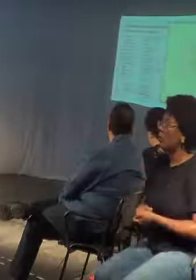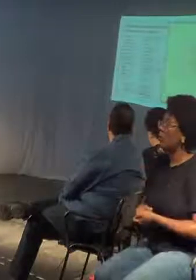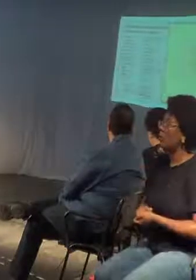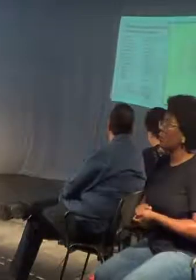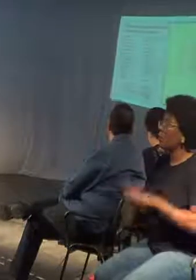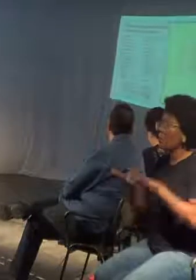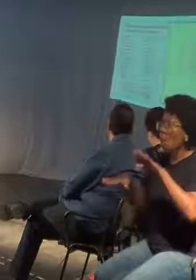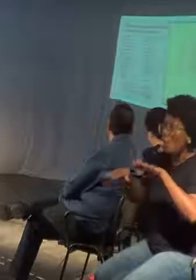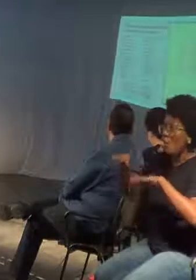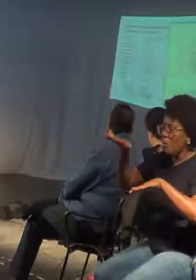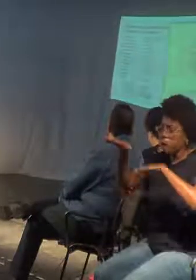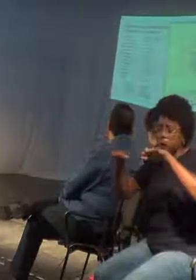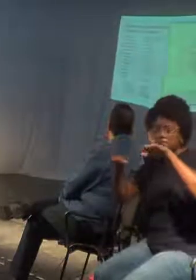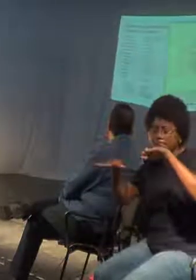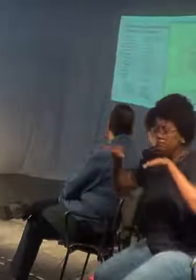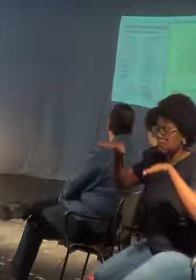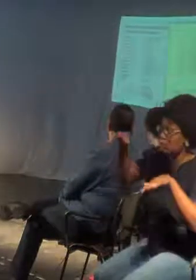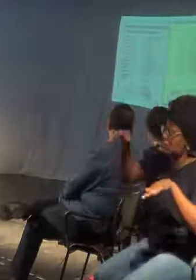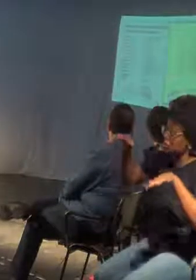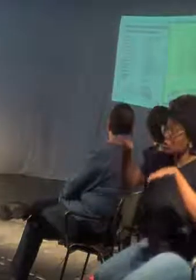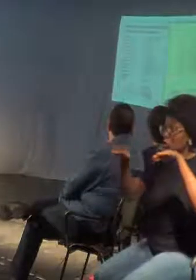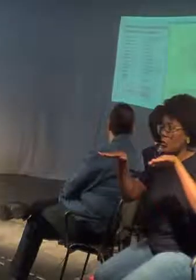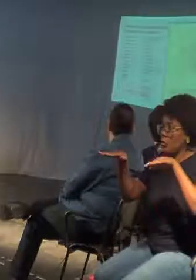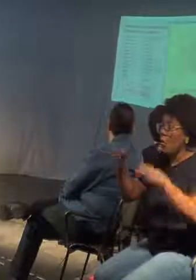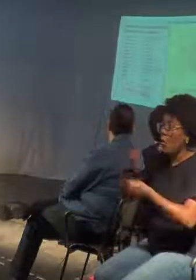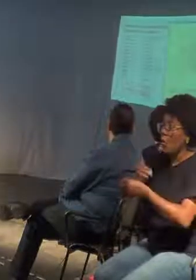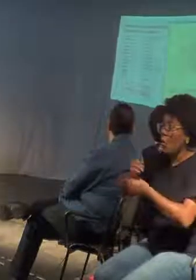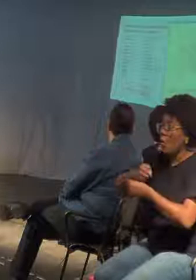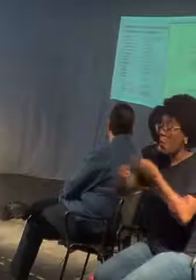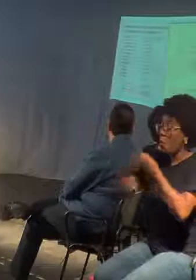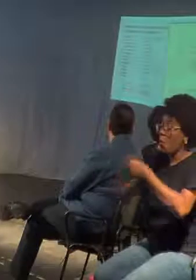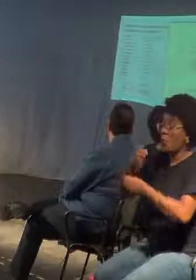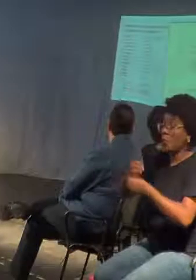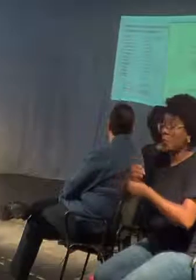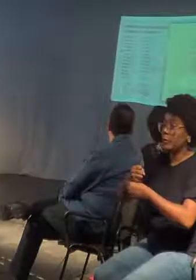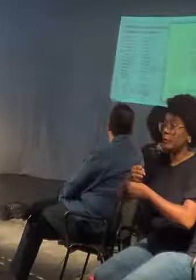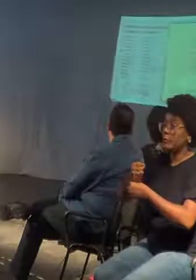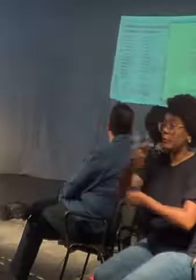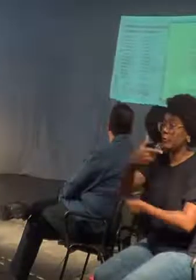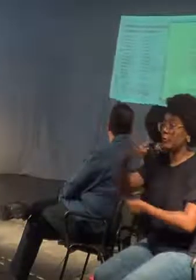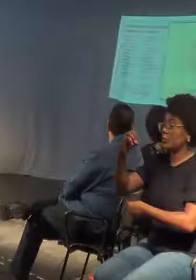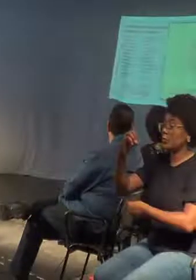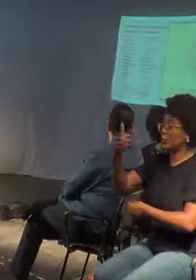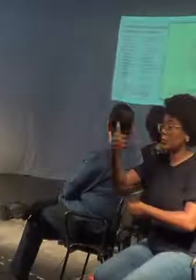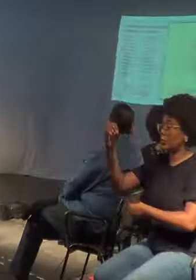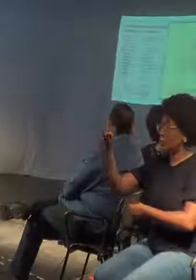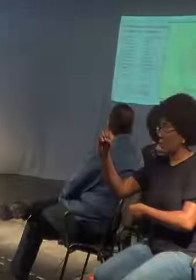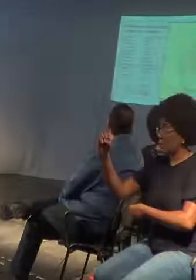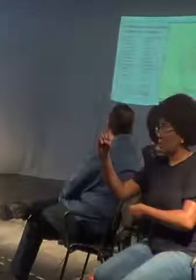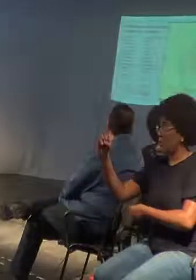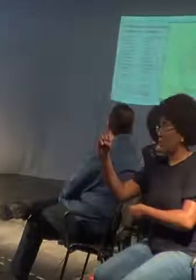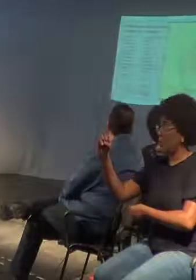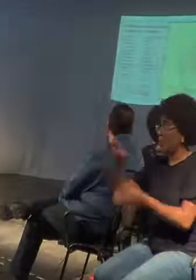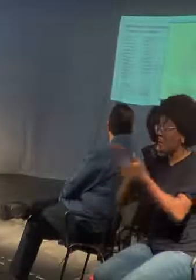faz um comparativo entre o ano de 2010, o ano do último censo oficial,